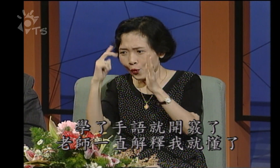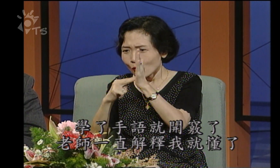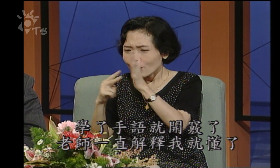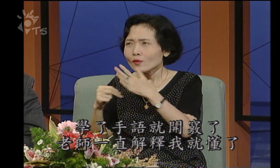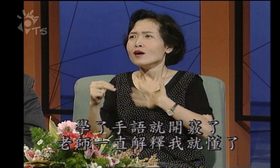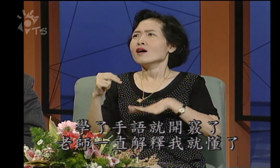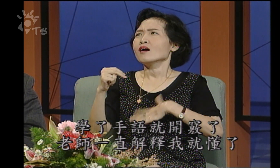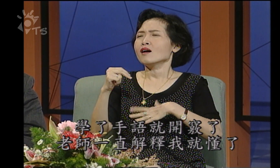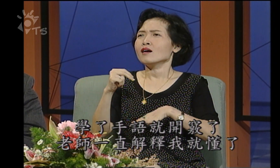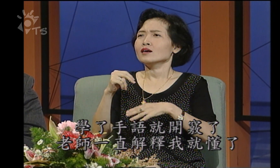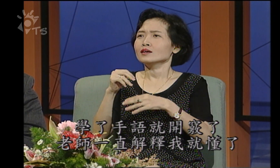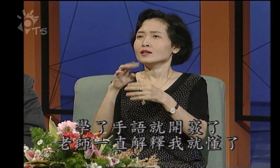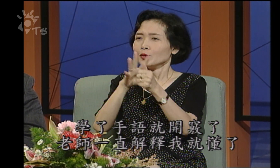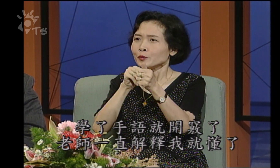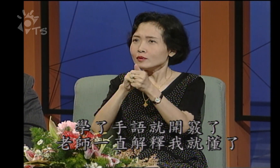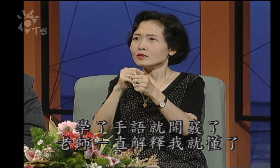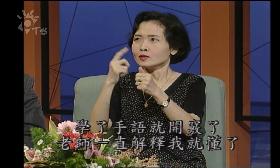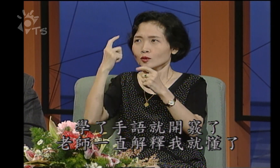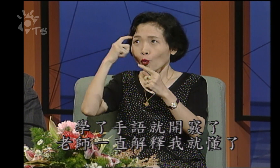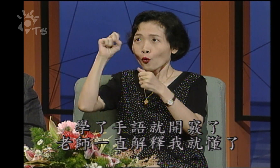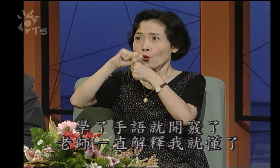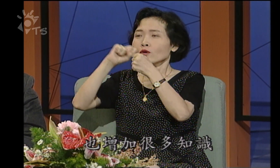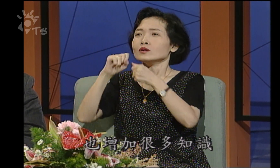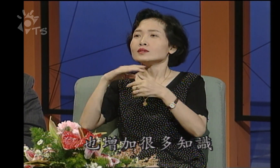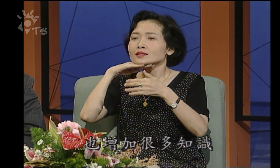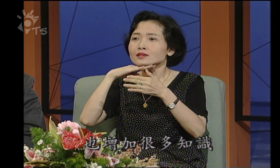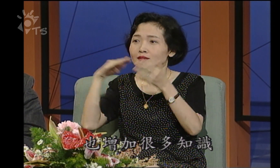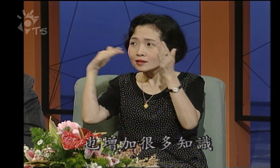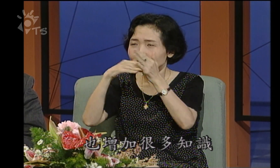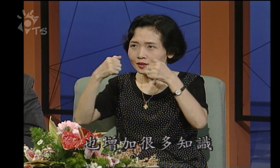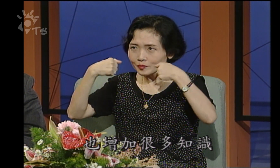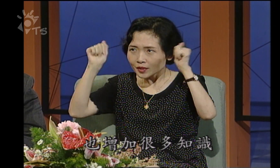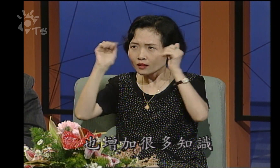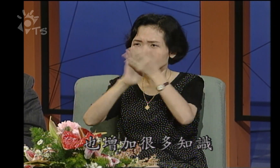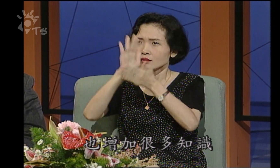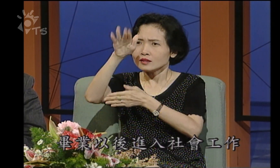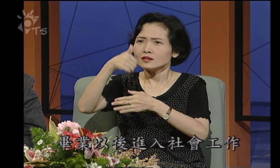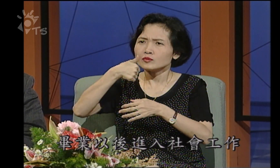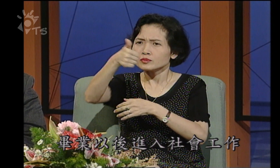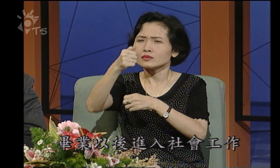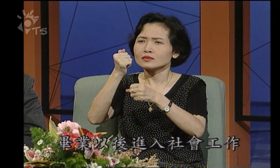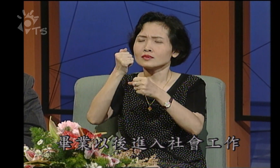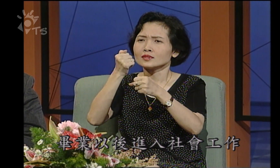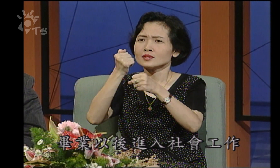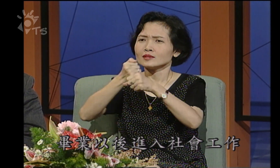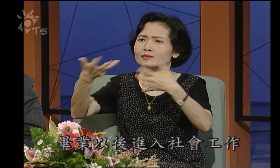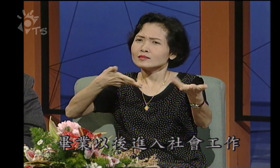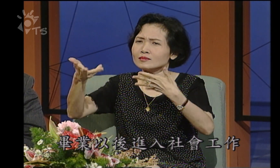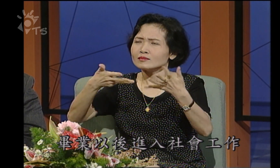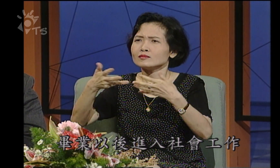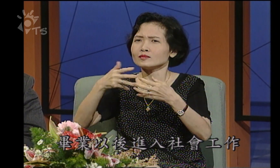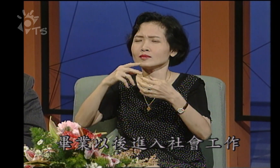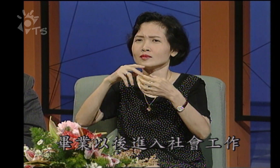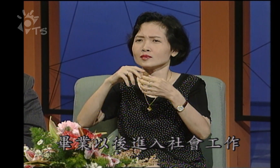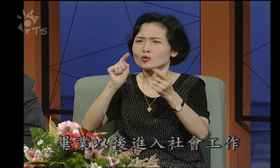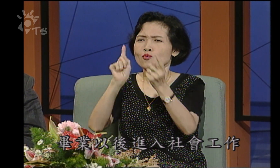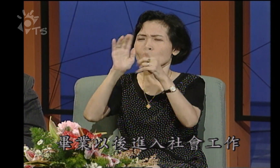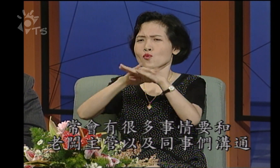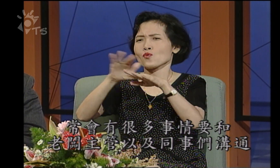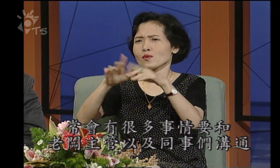老师一直解释，我就懂了，也增加了很多知识。那毕业以后进入社会工作，常常